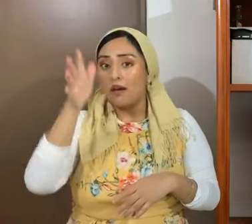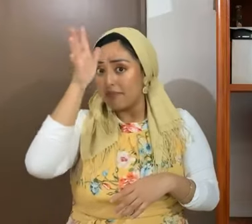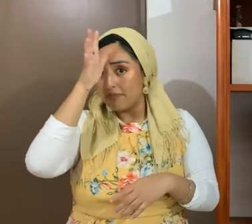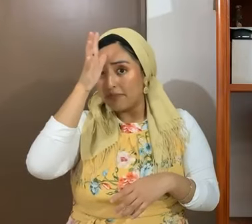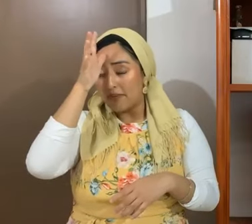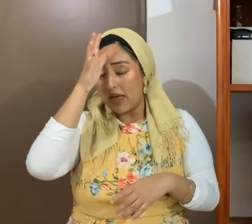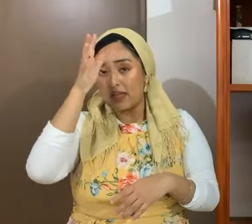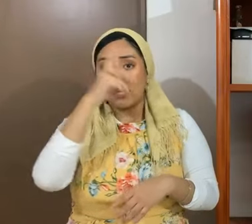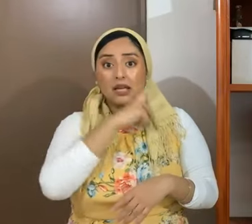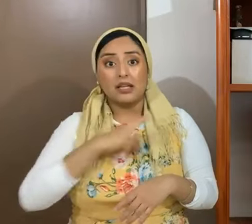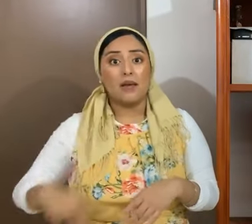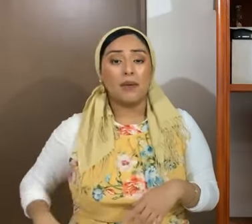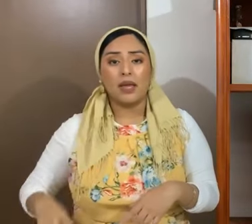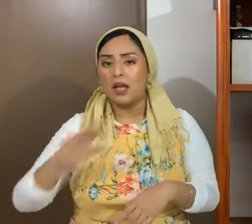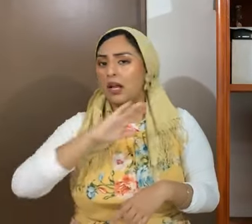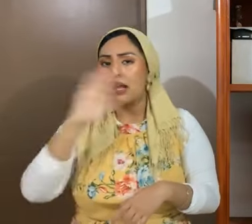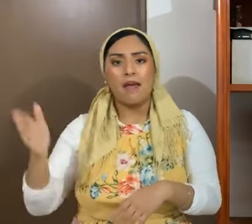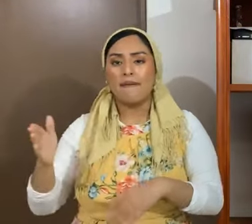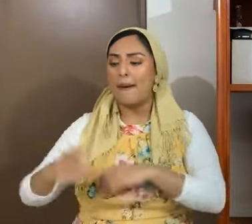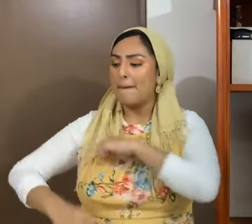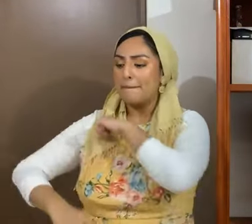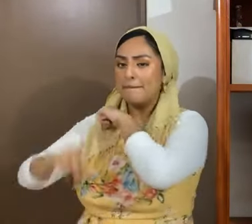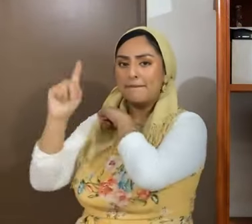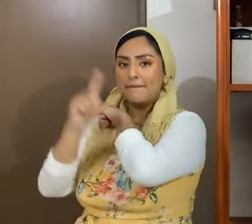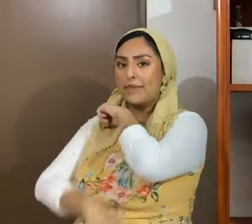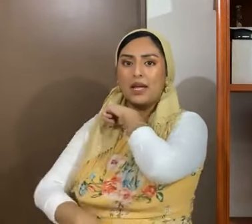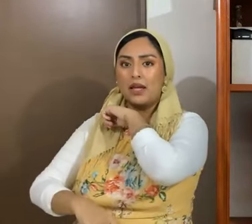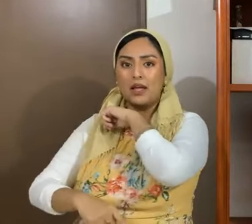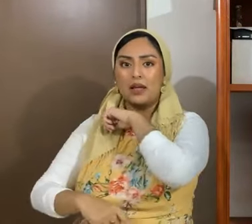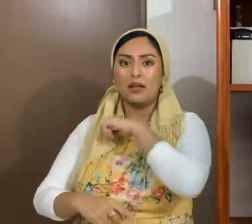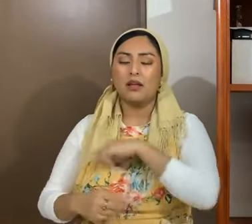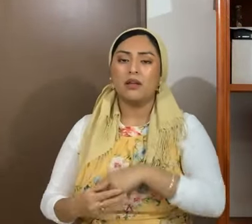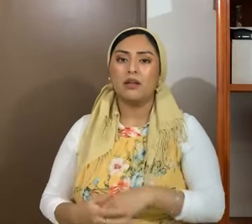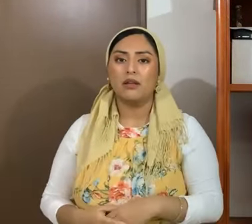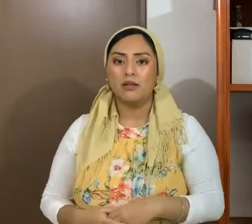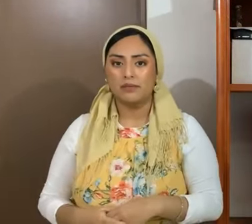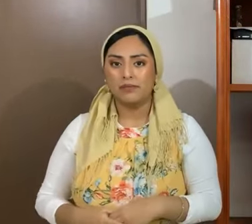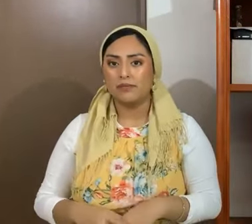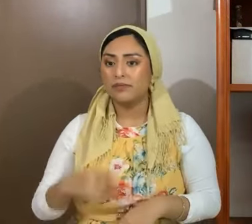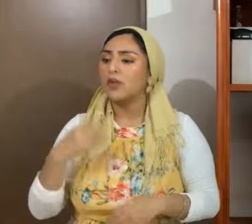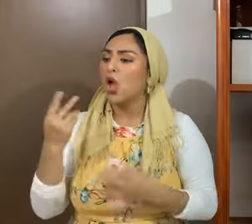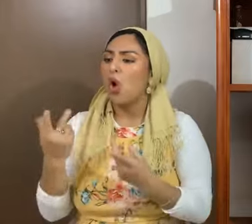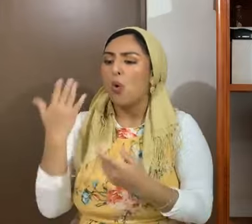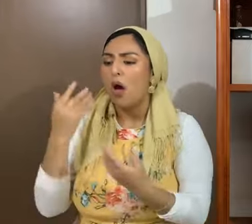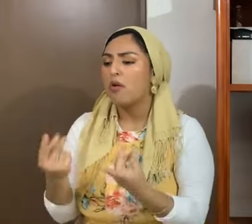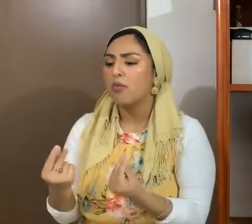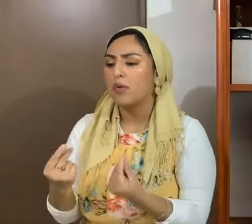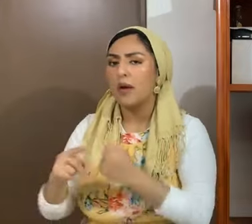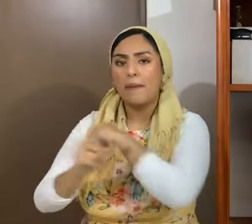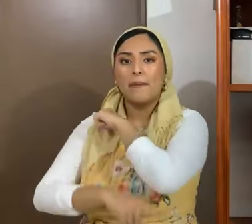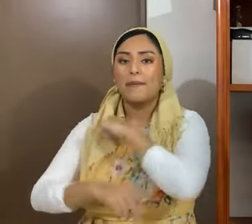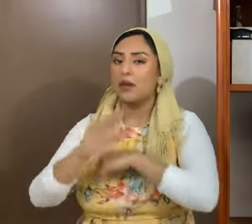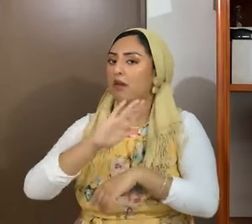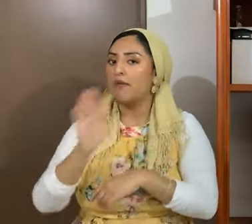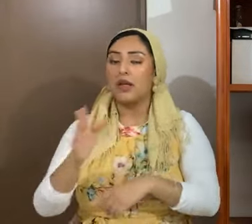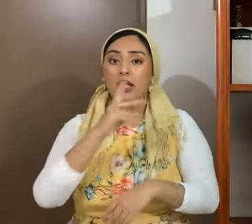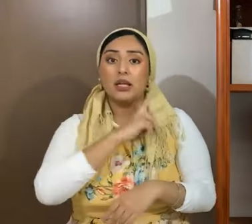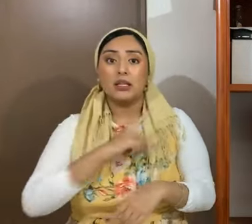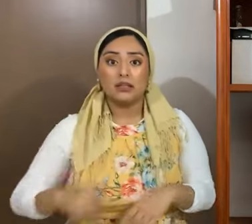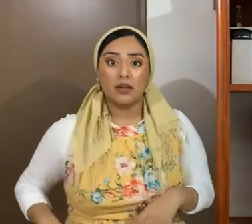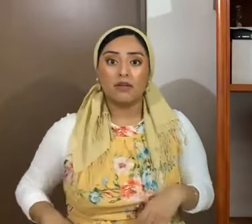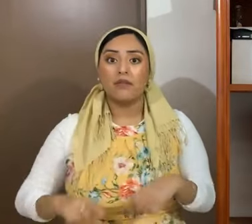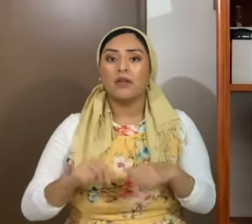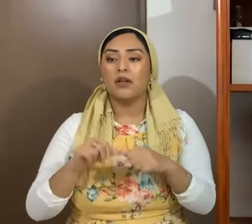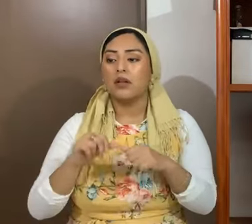padre nunca le había entristecido en todos sus días por decirle, ¿por qué haces así? Es decir, el rey David